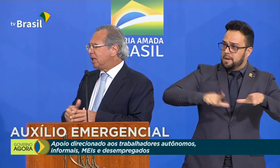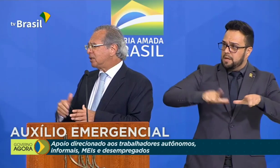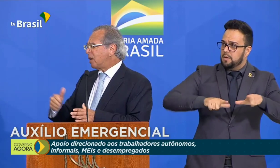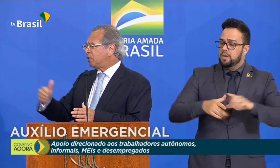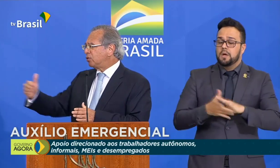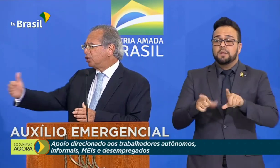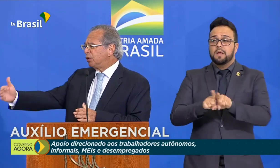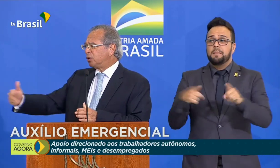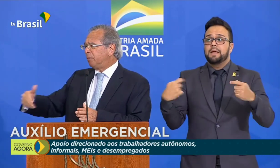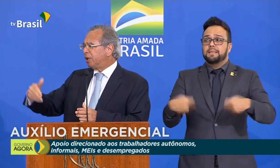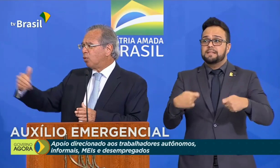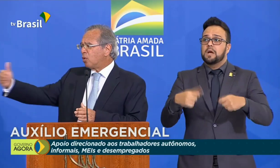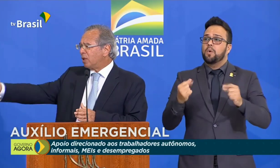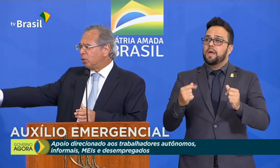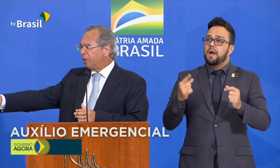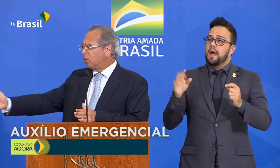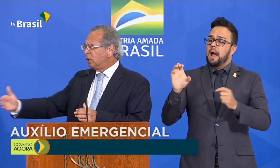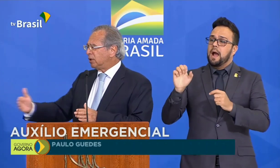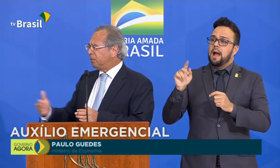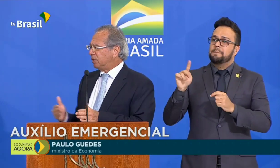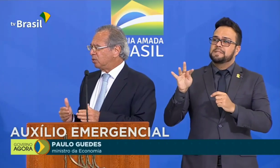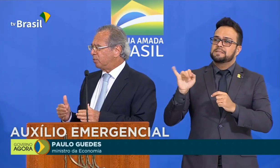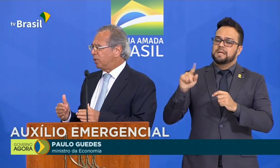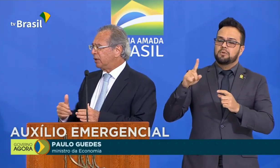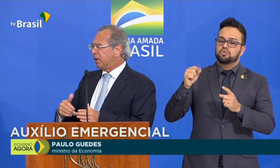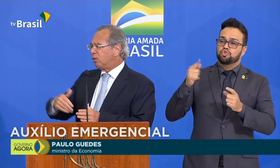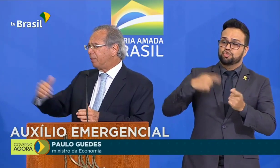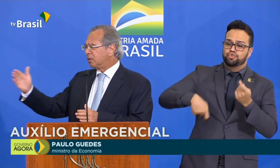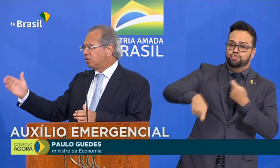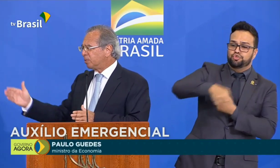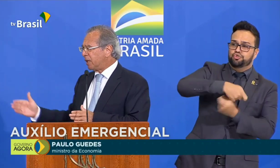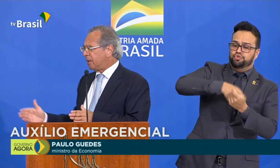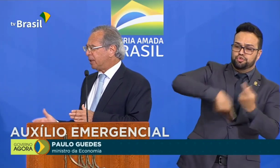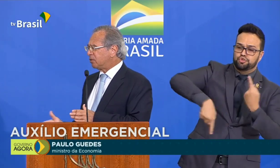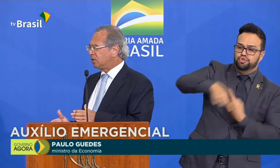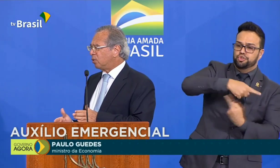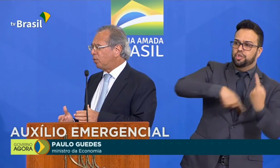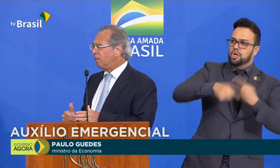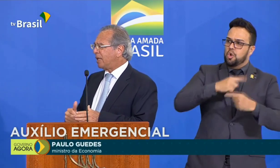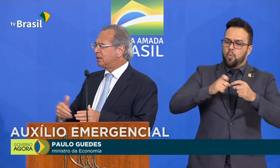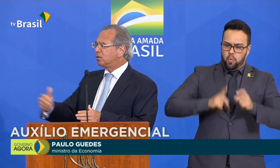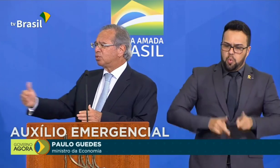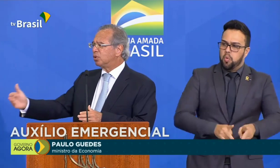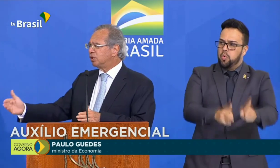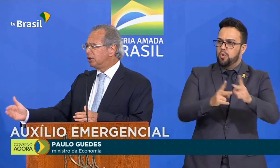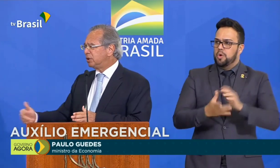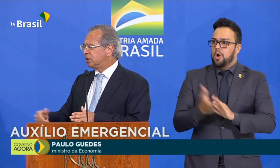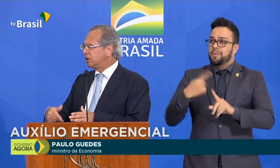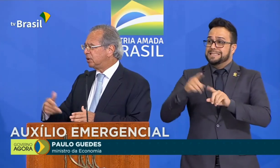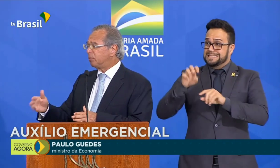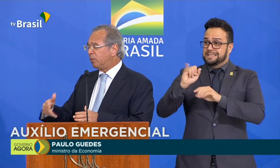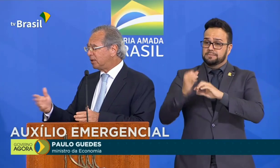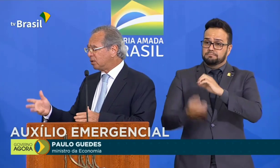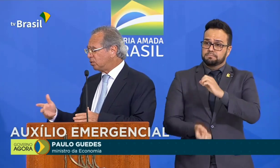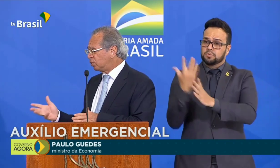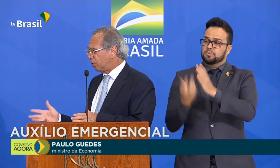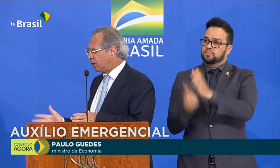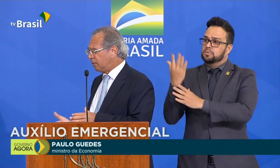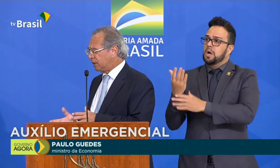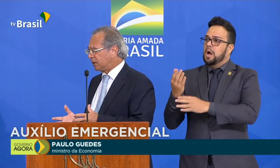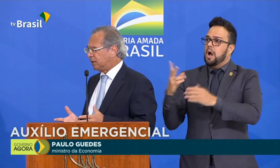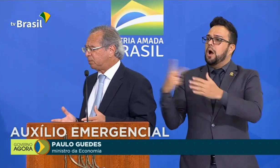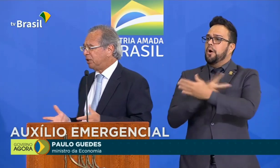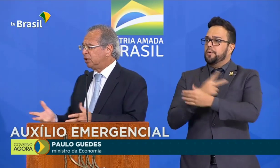A necessidade de capital de giro triplicou, quadruplicou nesse período, porque interromperam-se os pagamentos. Então, por mais que surgisse, e por mais que